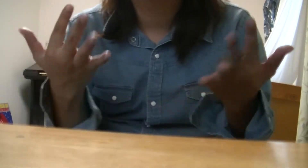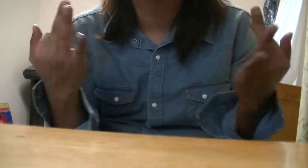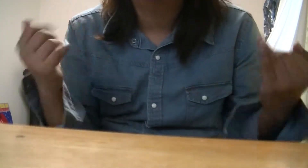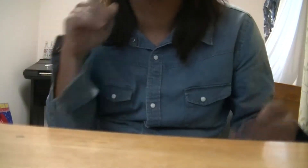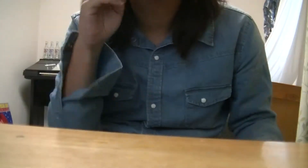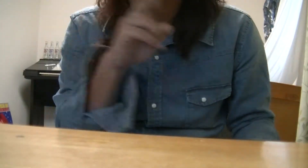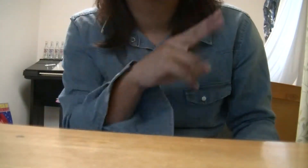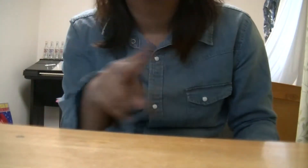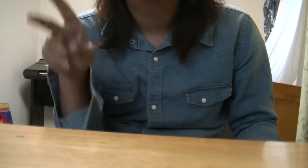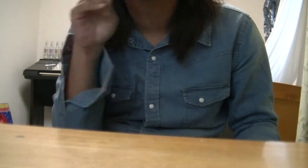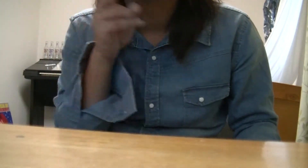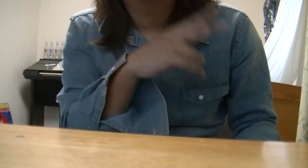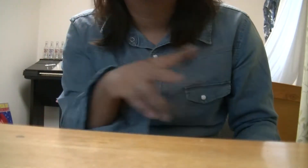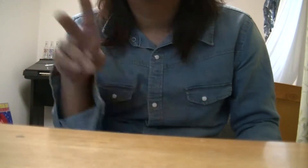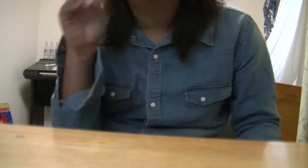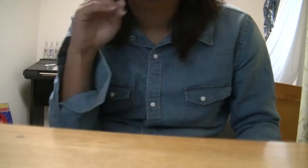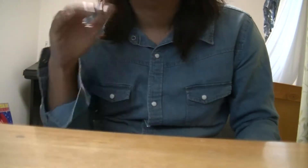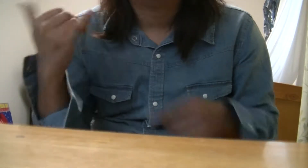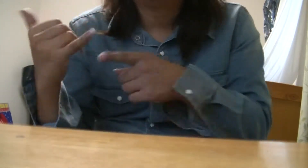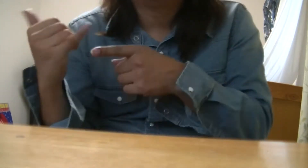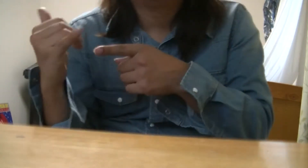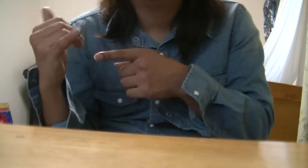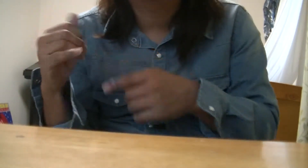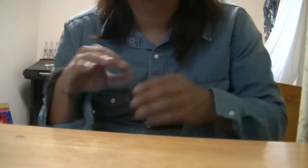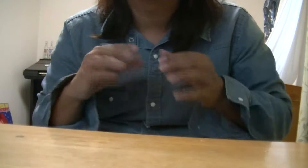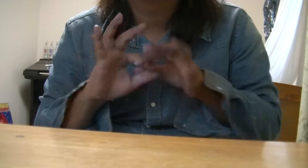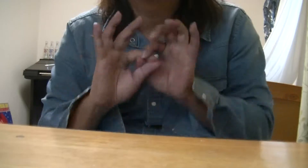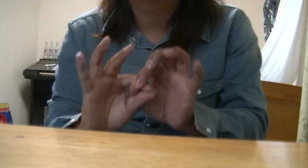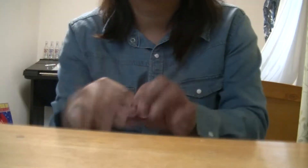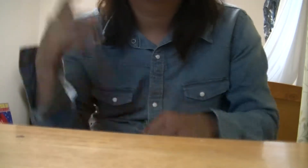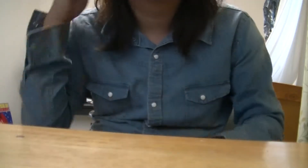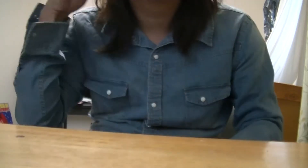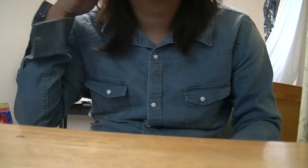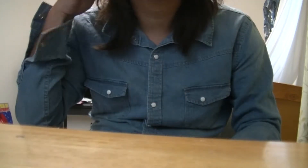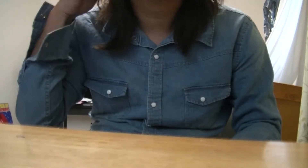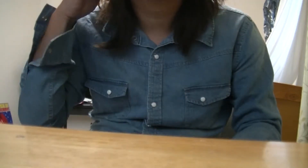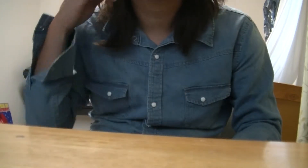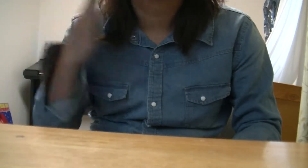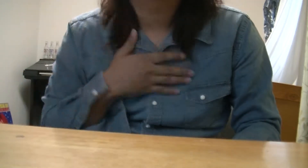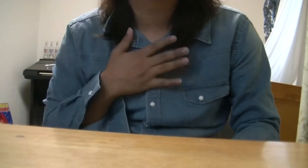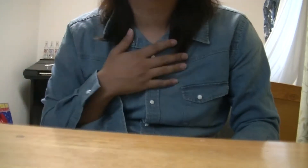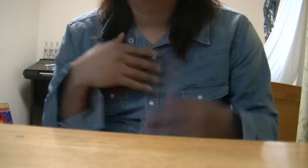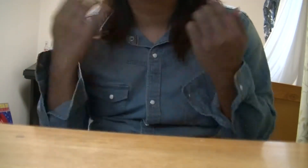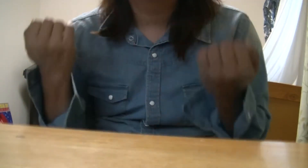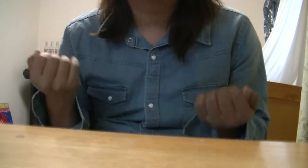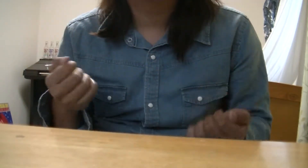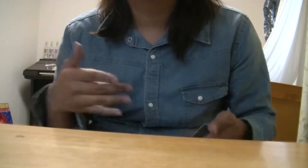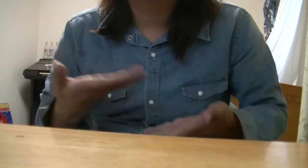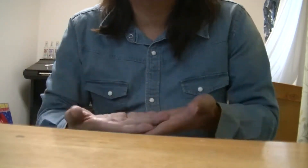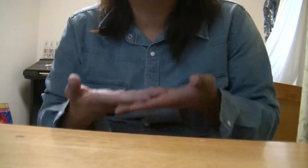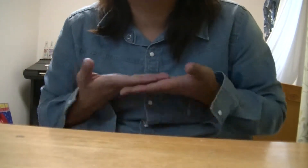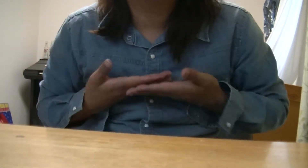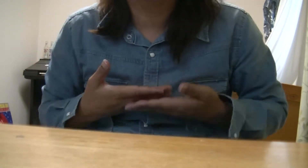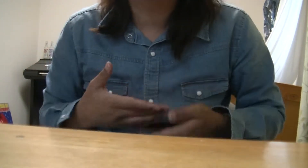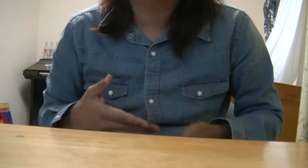ました。彼らや彼女たちはずっと思っています。自分の存在意義を認めてもらいたいって、でも認めてもらう場所